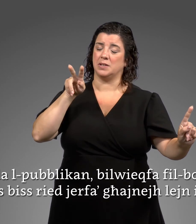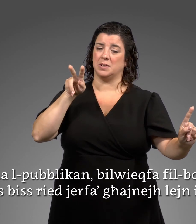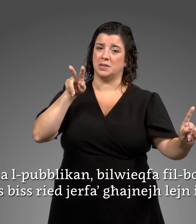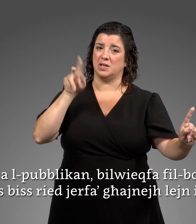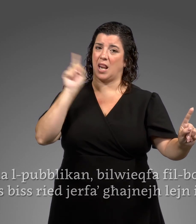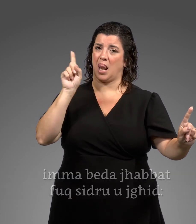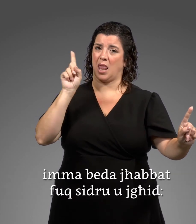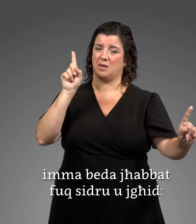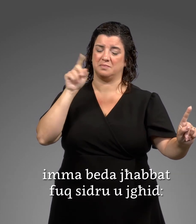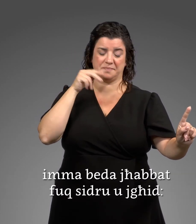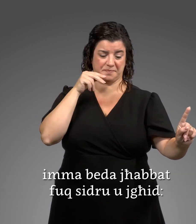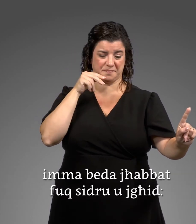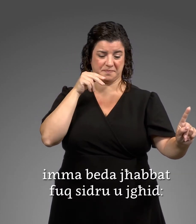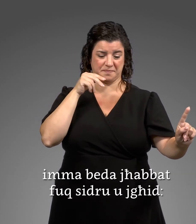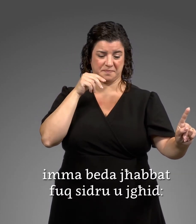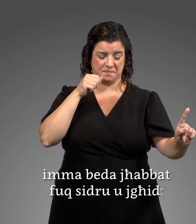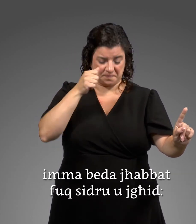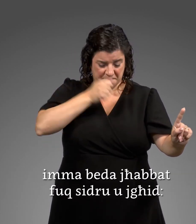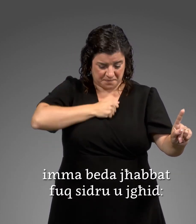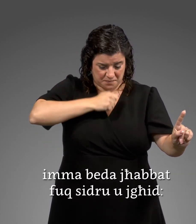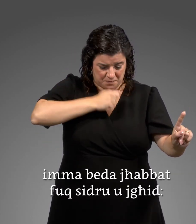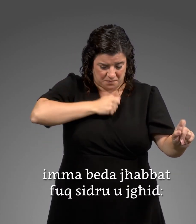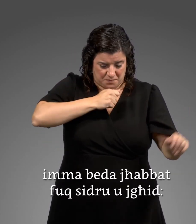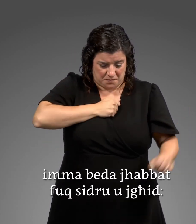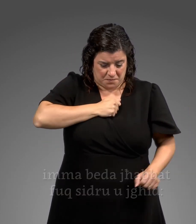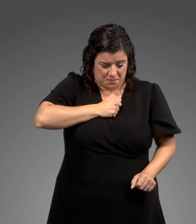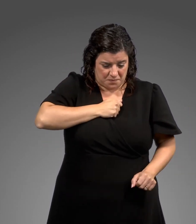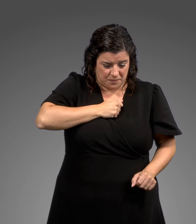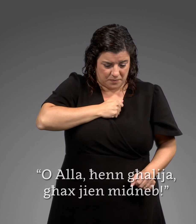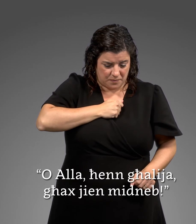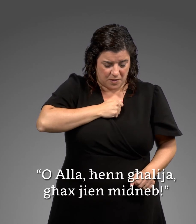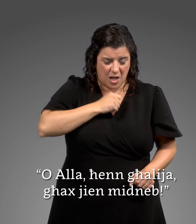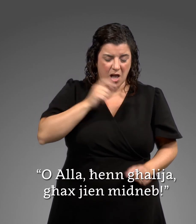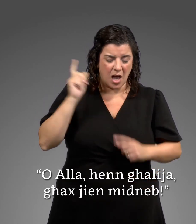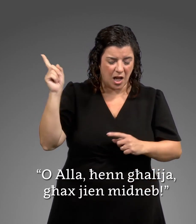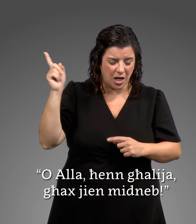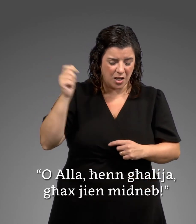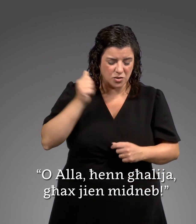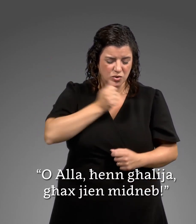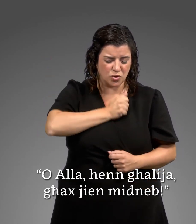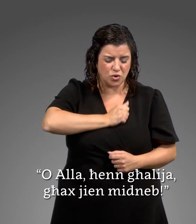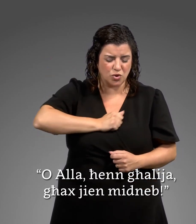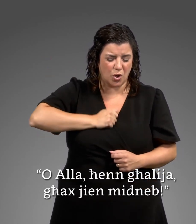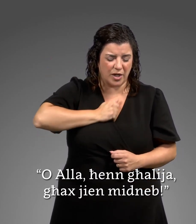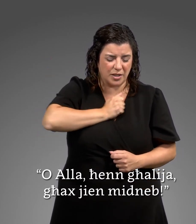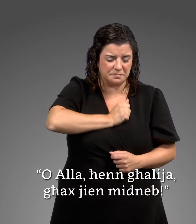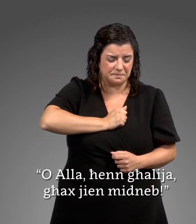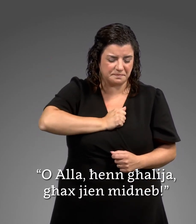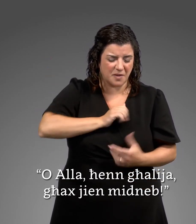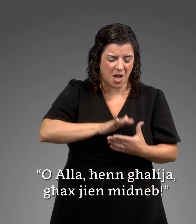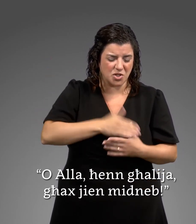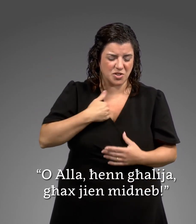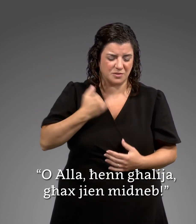Lejn s-sama Ima beda jħabbat Fuq sidru jħajt U għalla Xenna lija